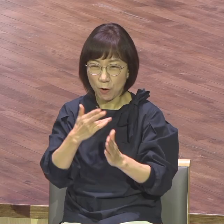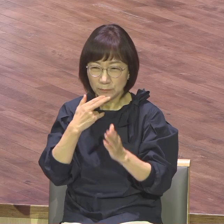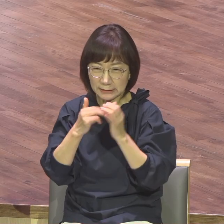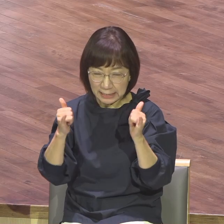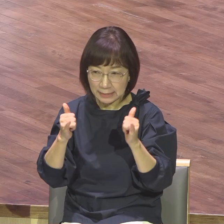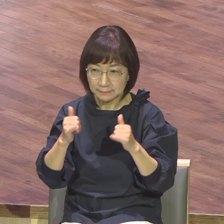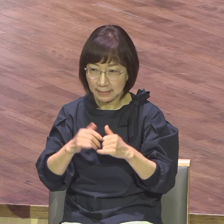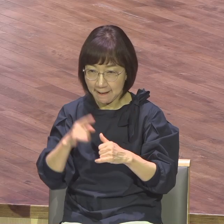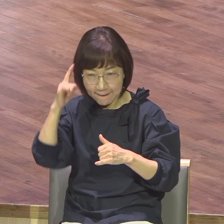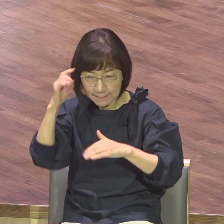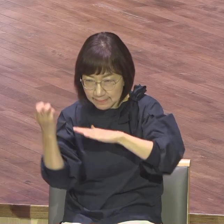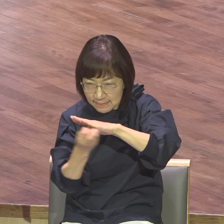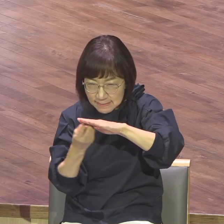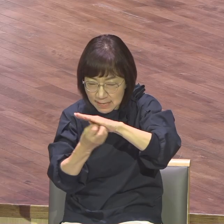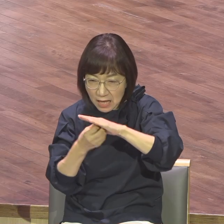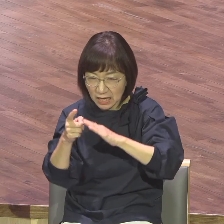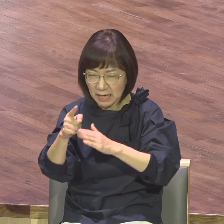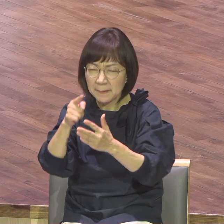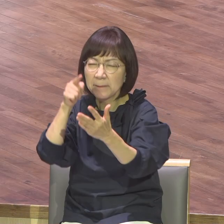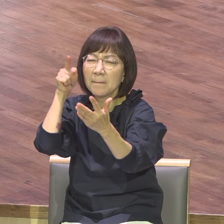냄새 인본주의.